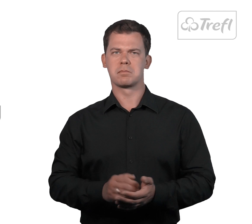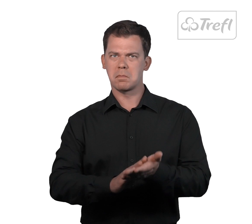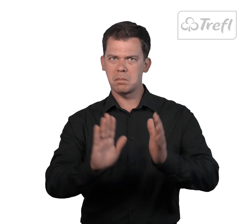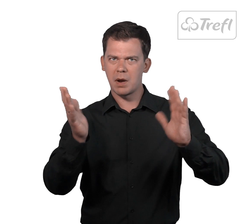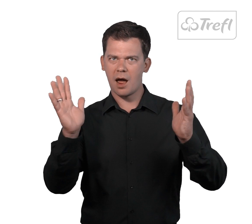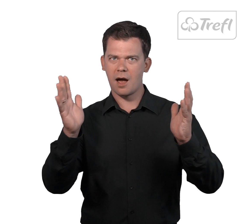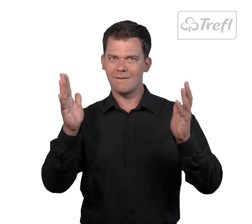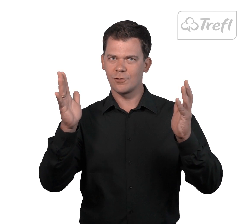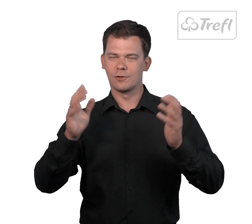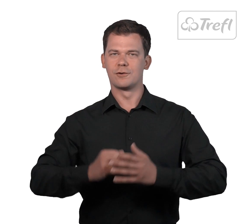Brawo.